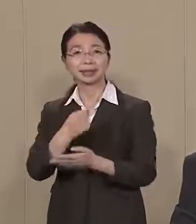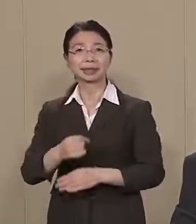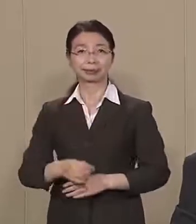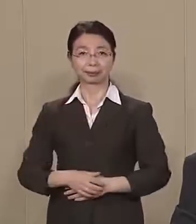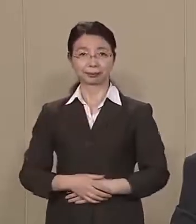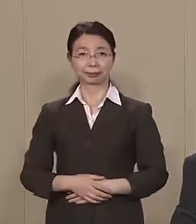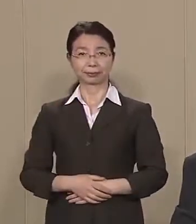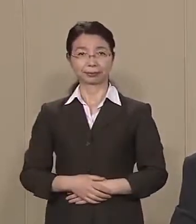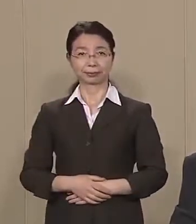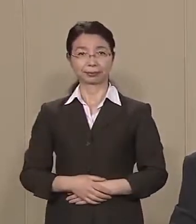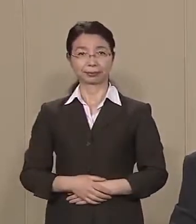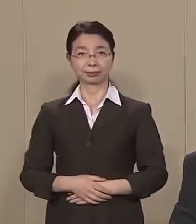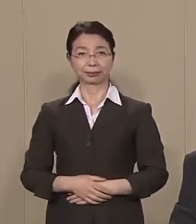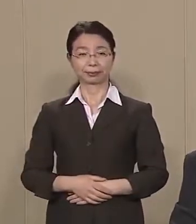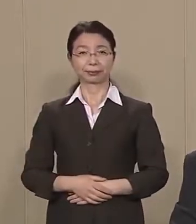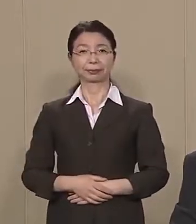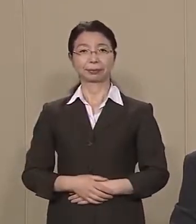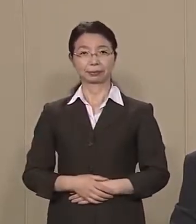ます